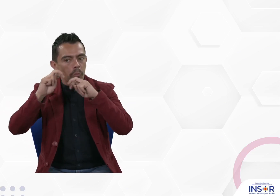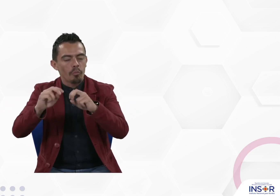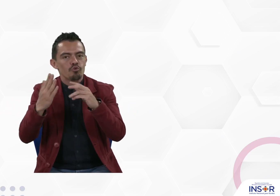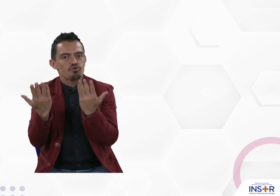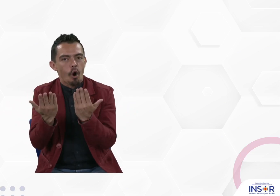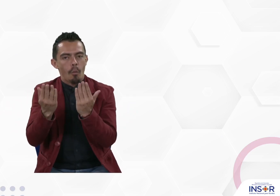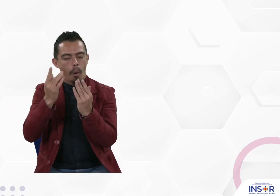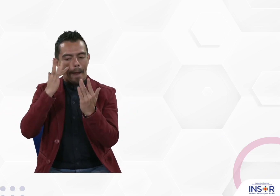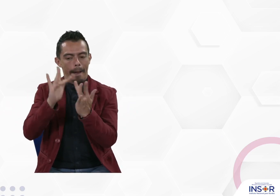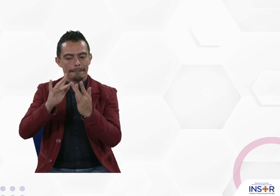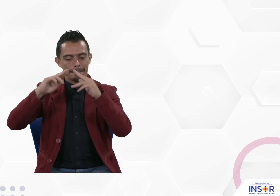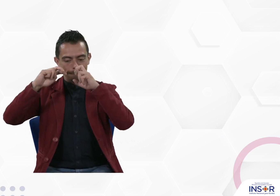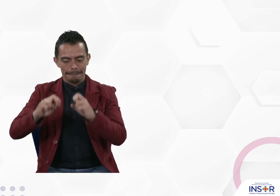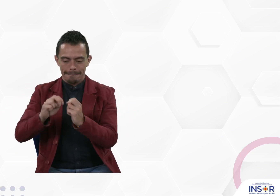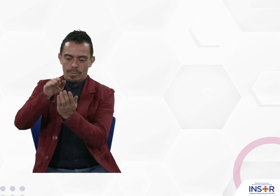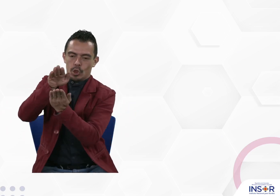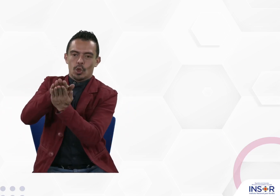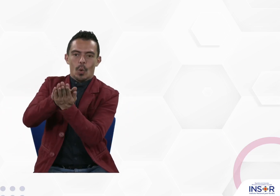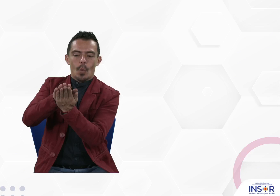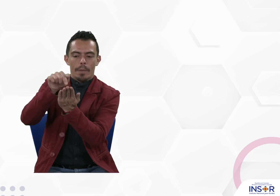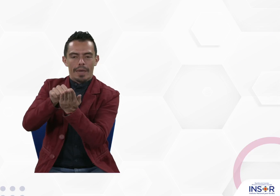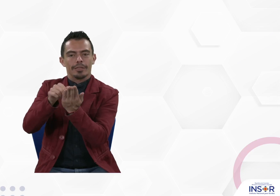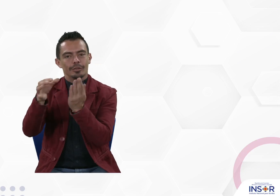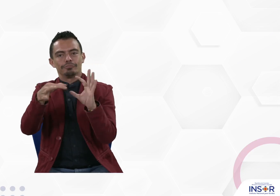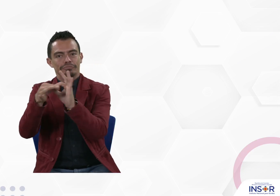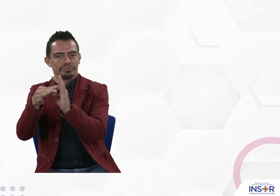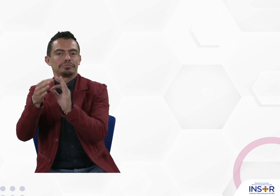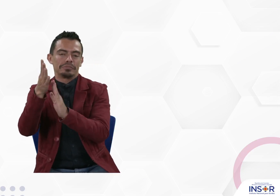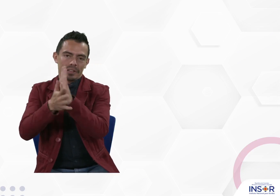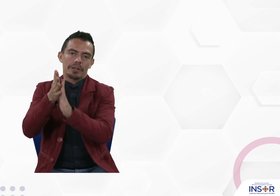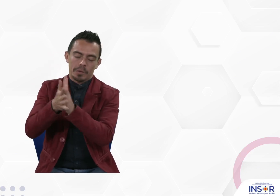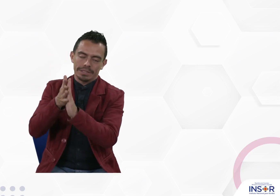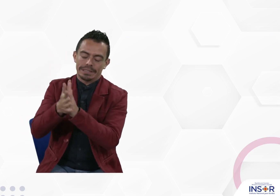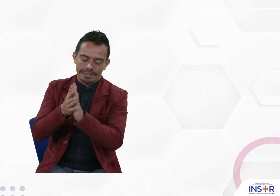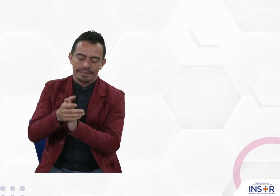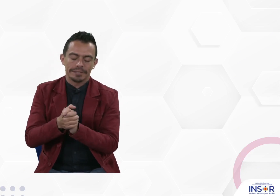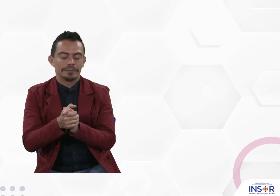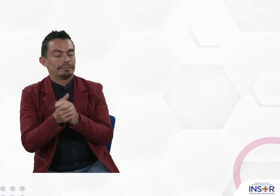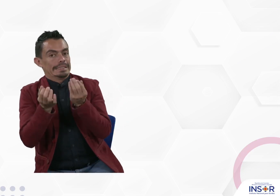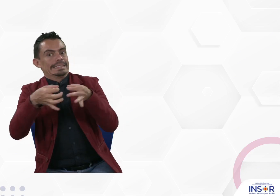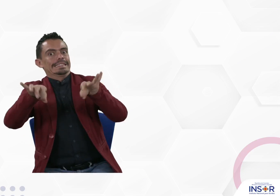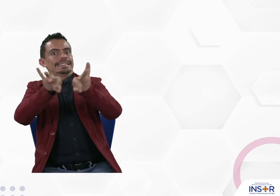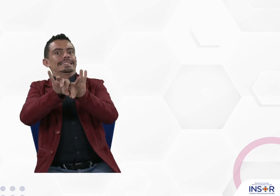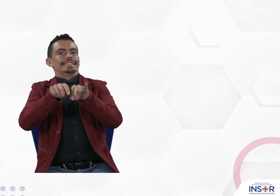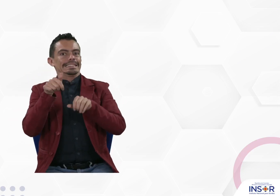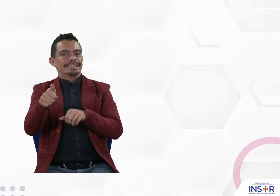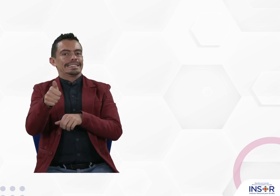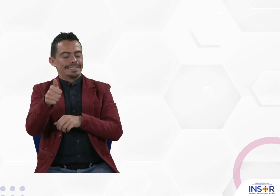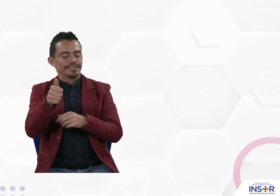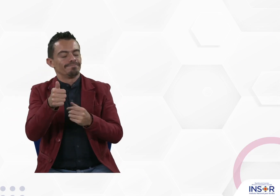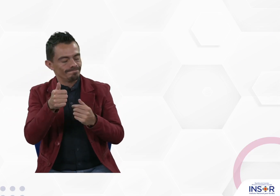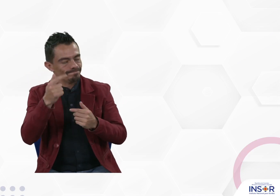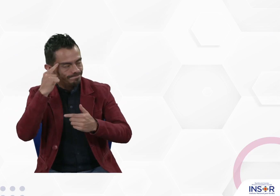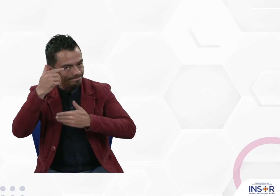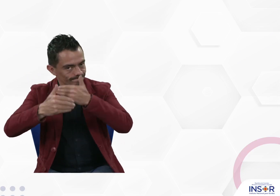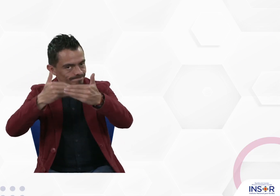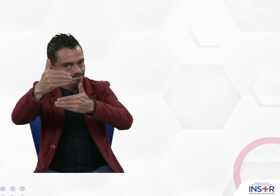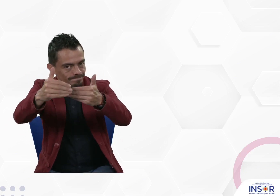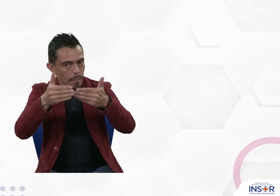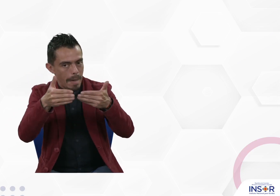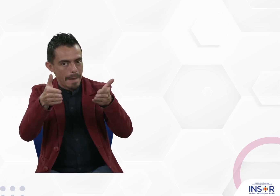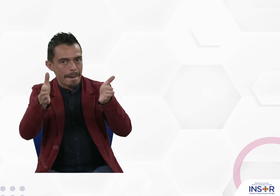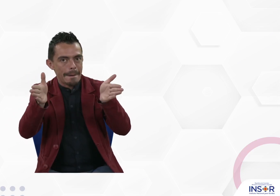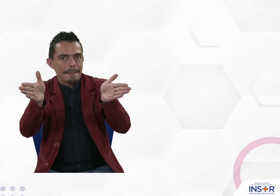campo académico y que pues justamente recoja esas investigaciones de personas sordas directamente desde la lengua de